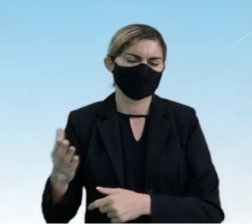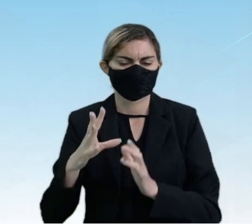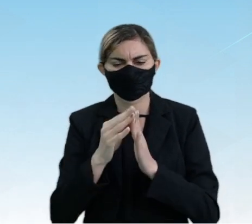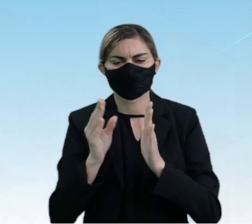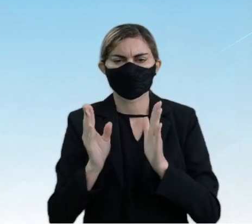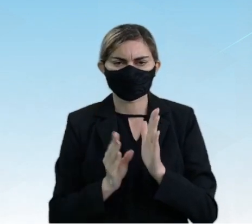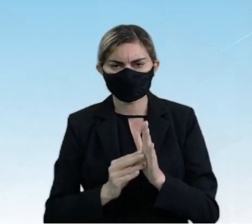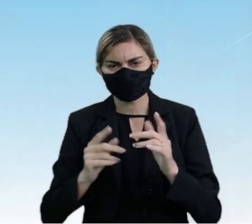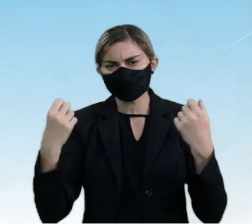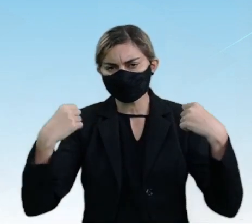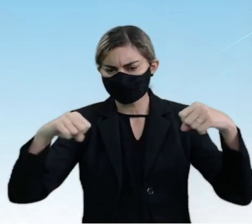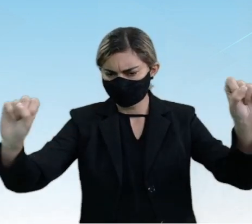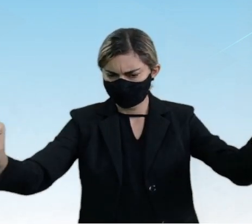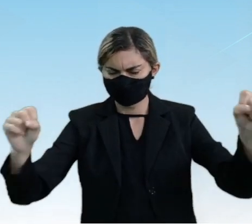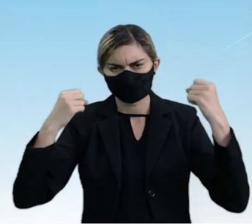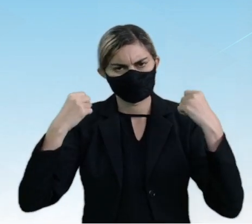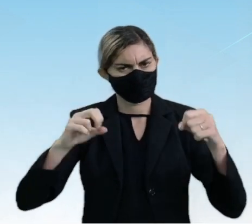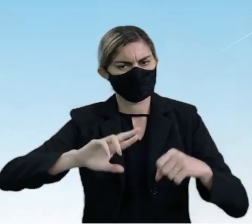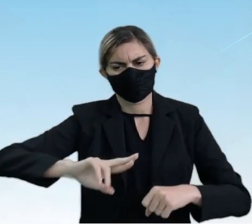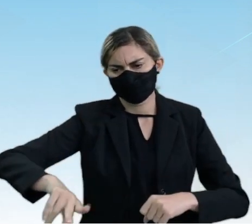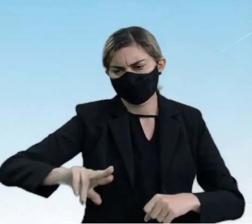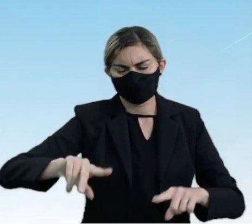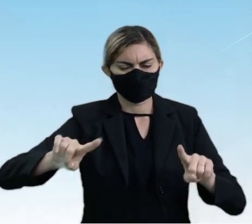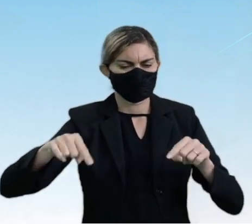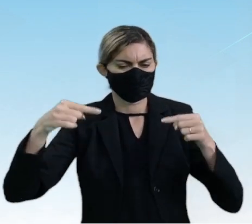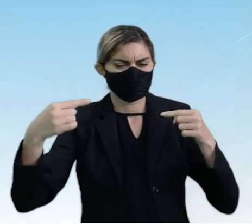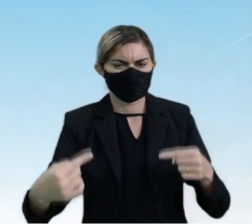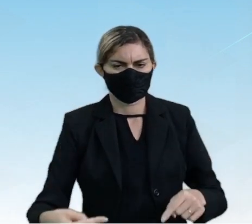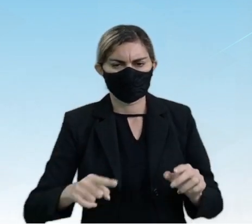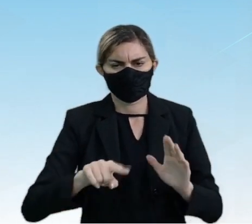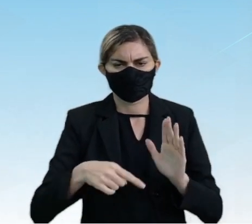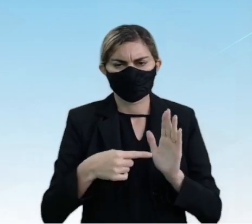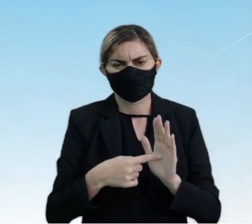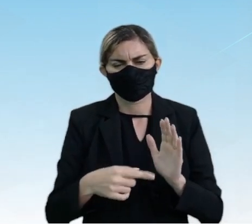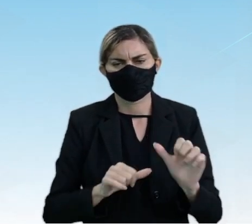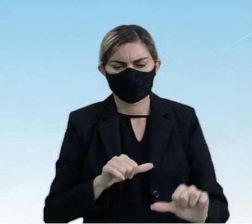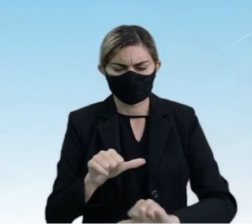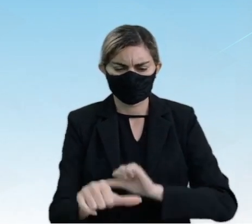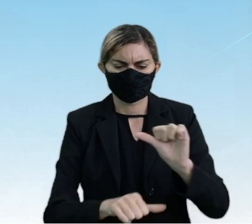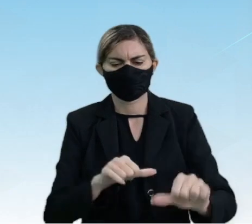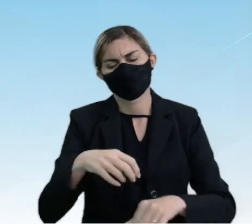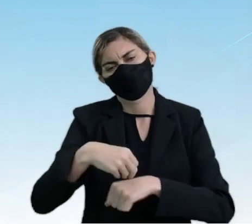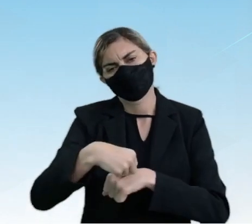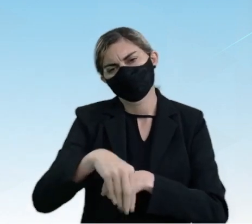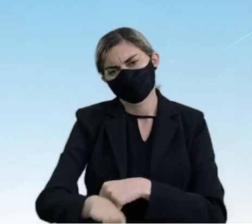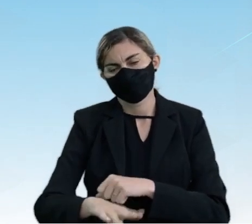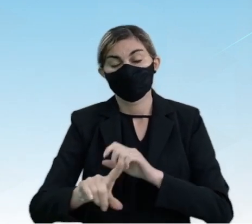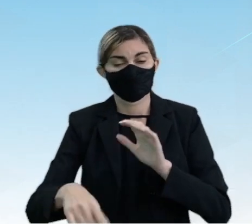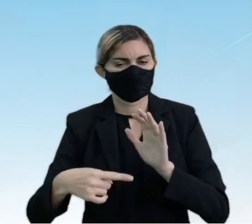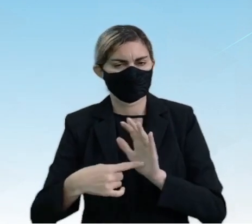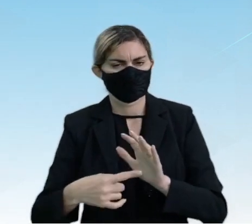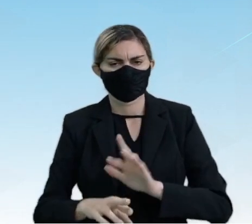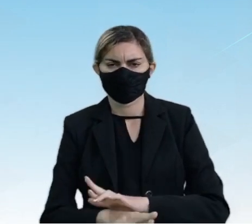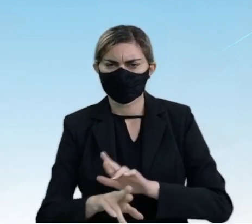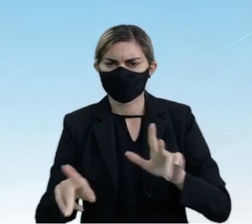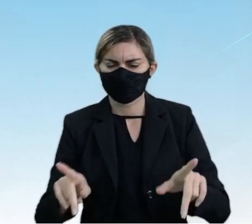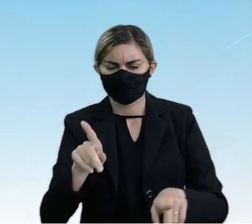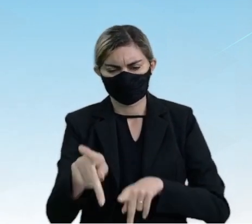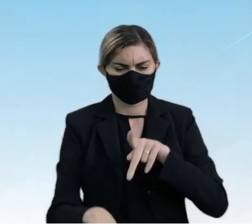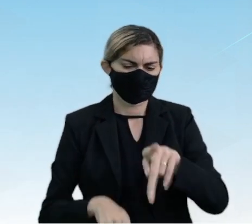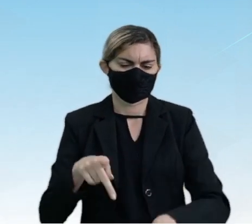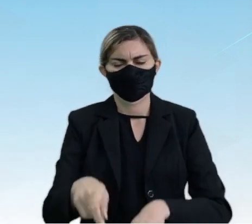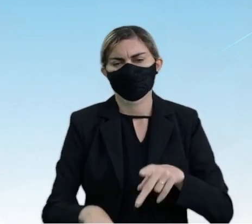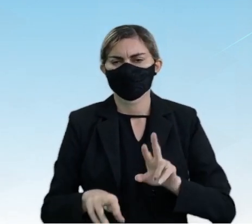modelos de ginástica. E quando eu pego a não competitiva, os objetivos já mudam. Eu já trago uma ginástica com um objetivo diferente para uma população